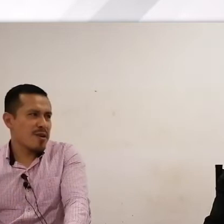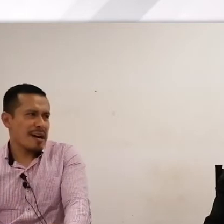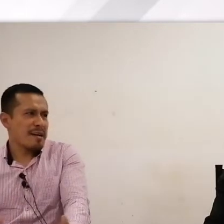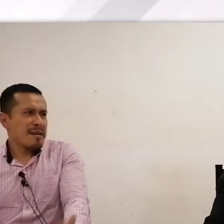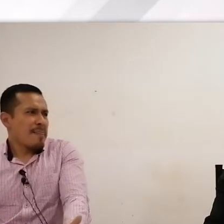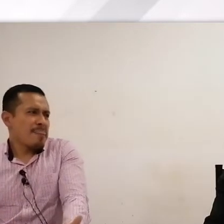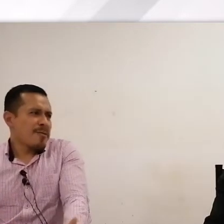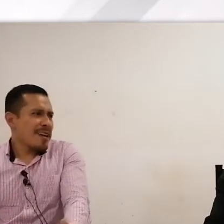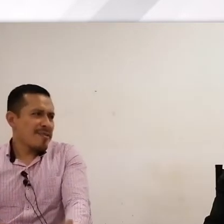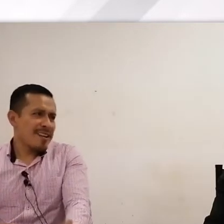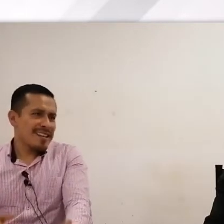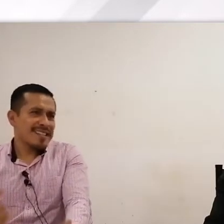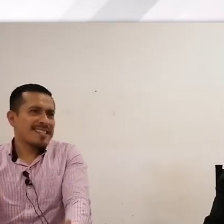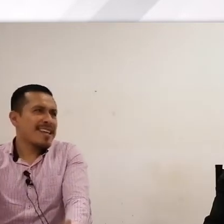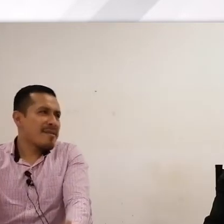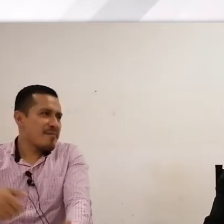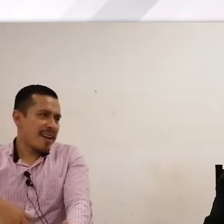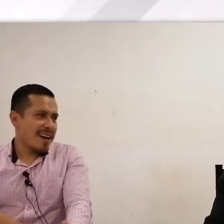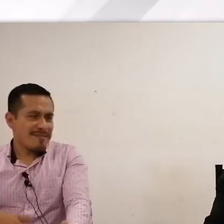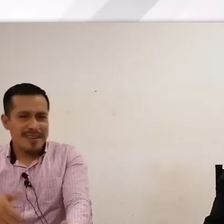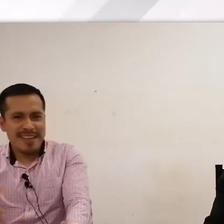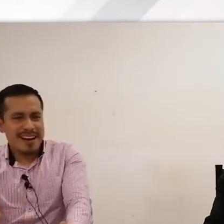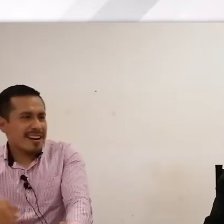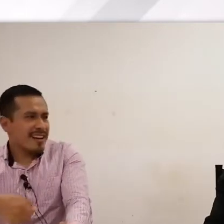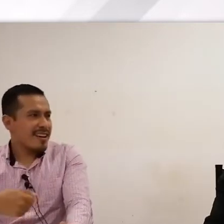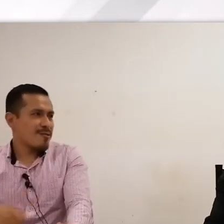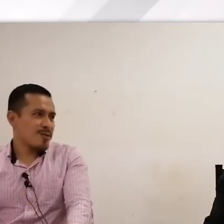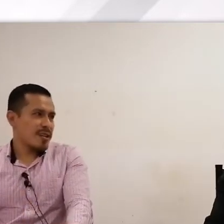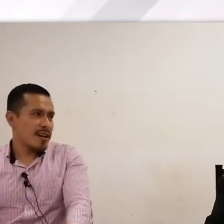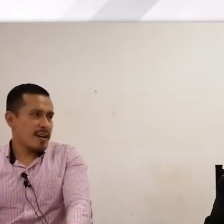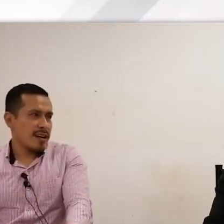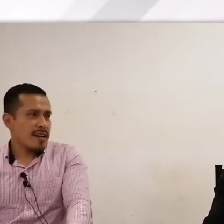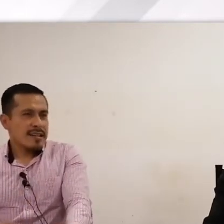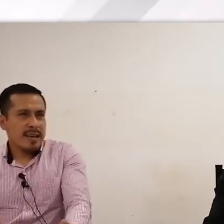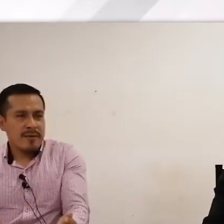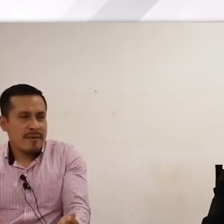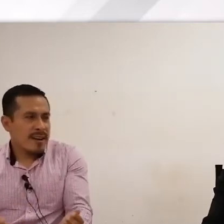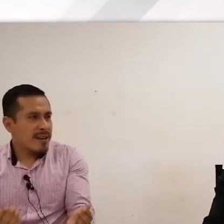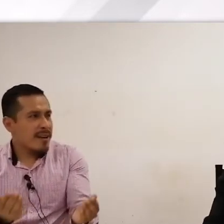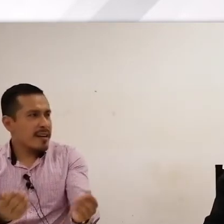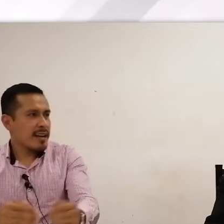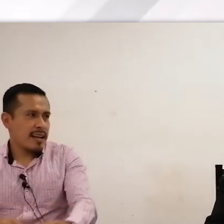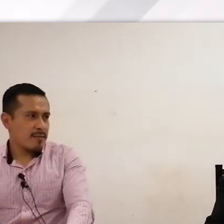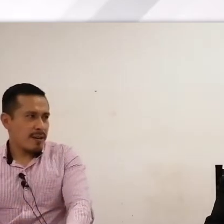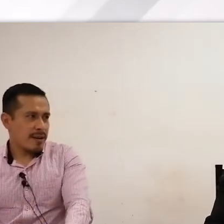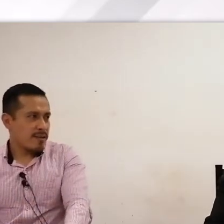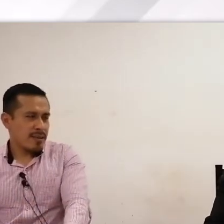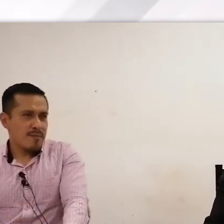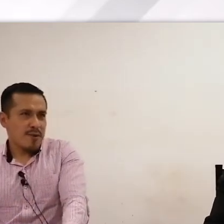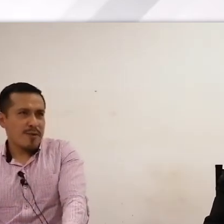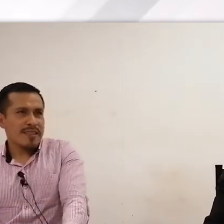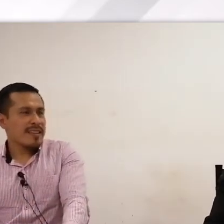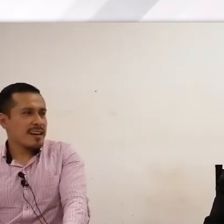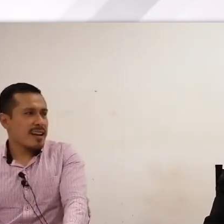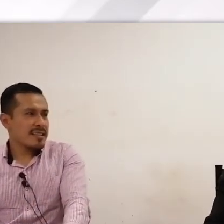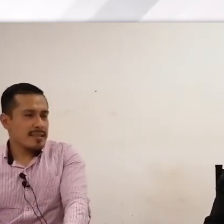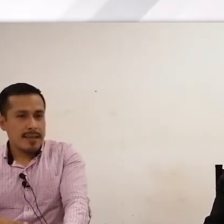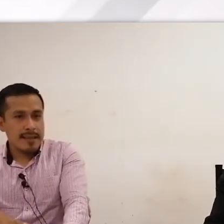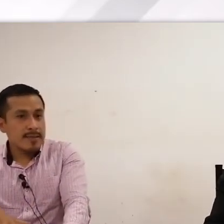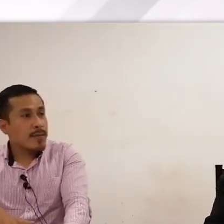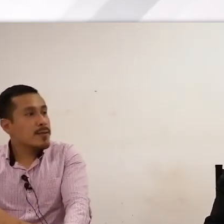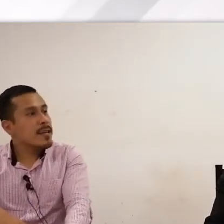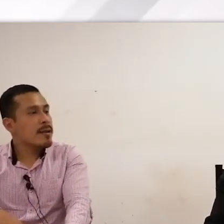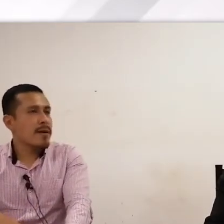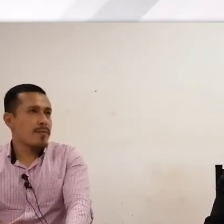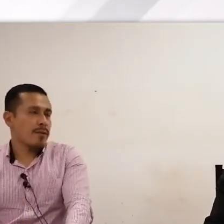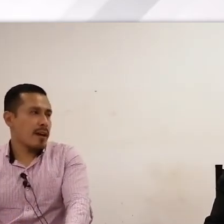en mi boca, no tengo la necesidad de pararme, de agarrar la cuchara. Si a mí me van a llevar cargando al baño, tampoco voy a tener la necesidad